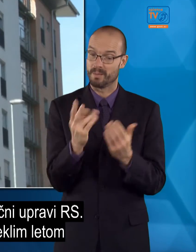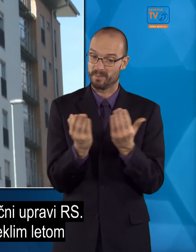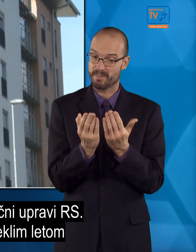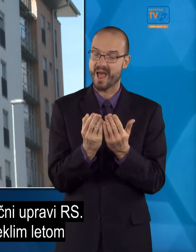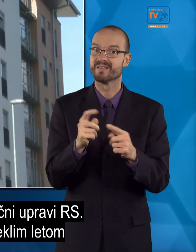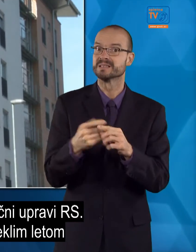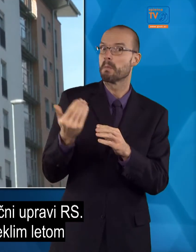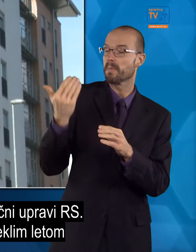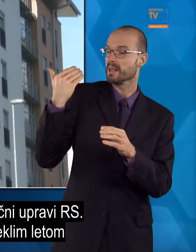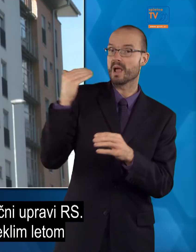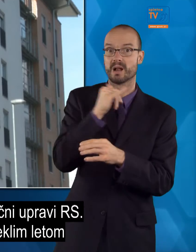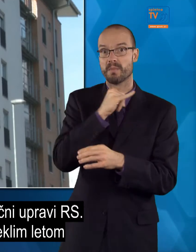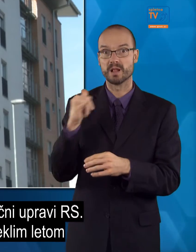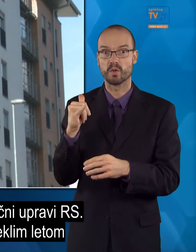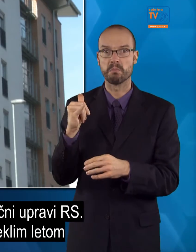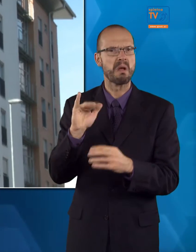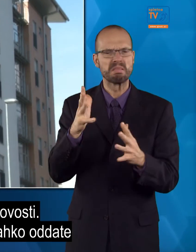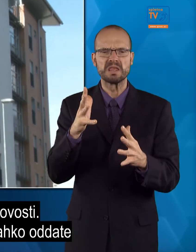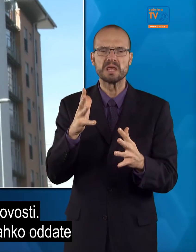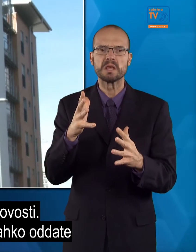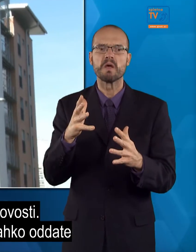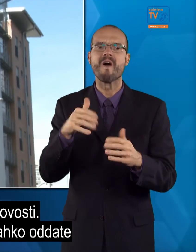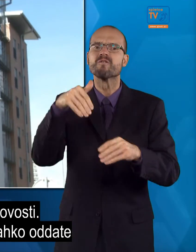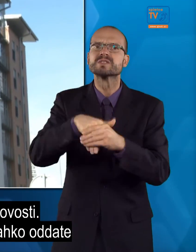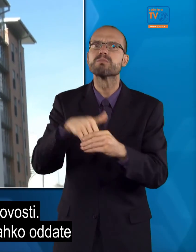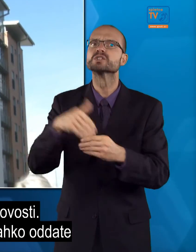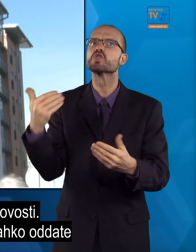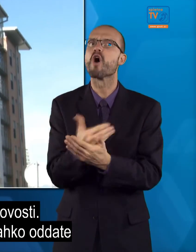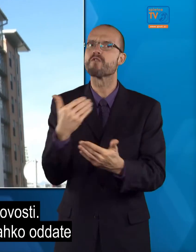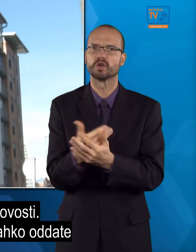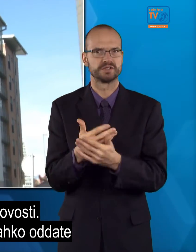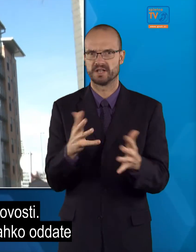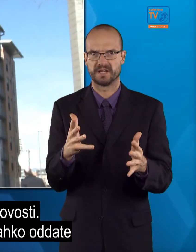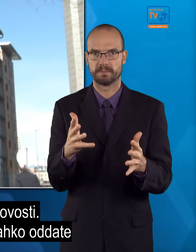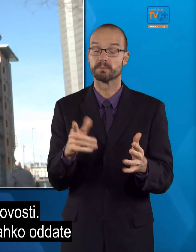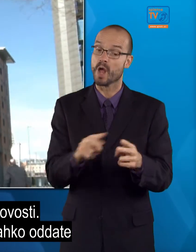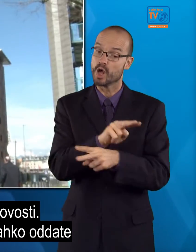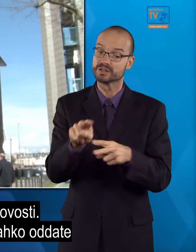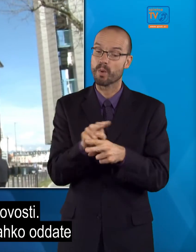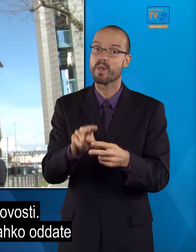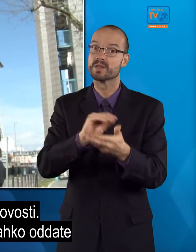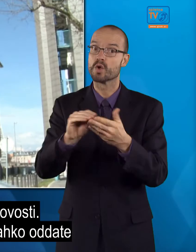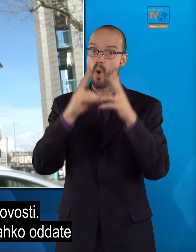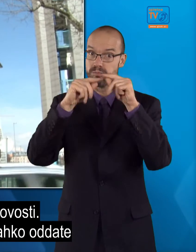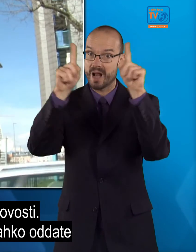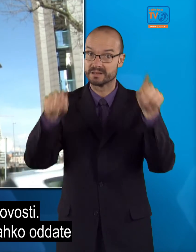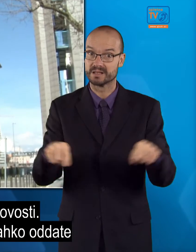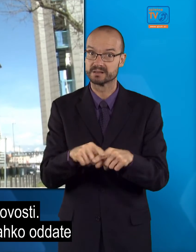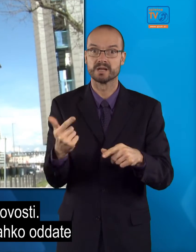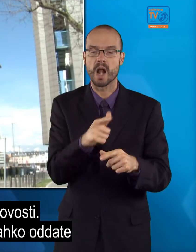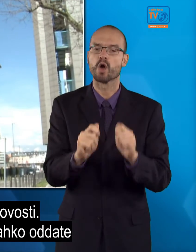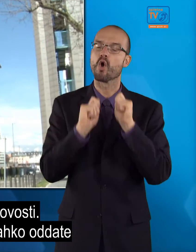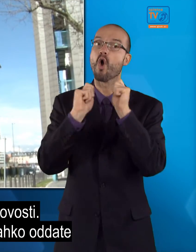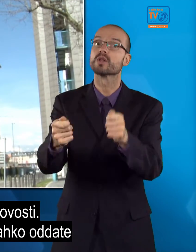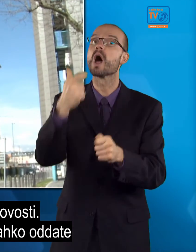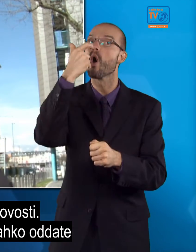V primerjavi s preteklim letom ni vsebinskih novosti. Izpolnjeni obrazec lahko oddate osebno na izpostavi